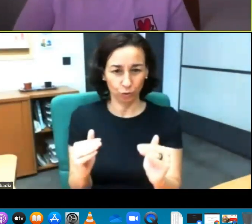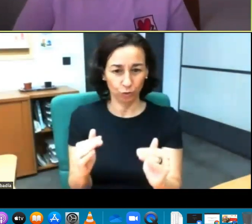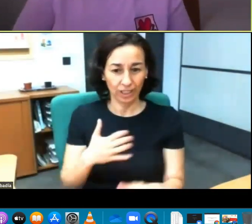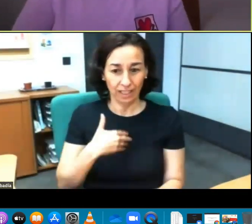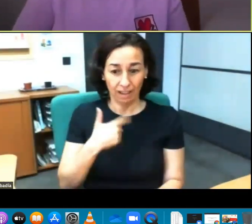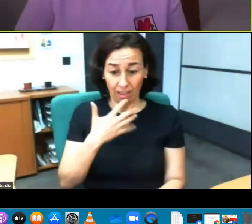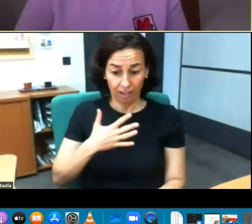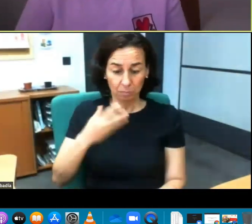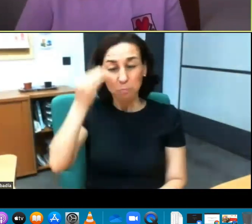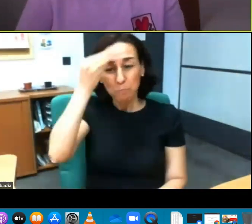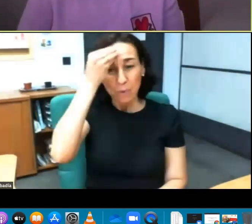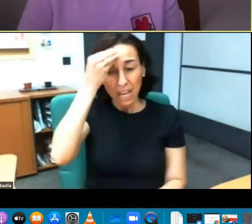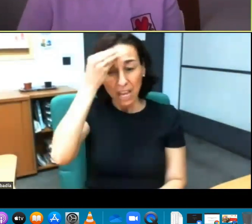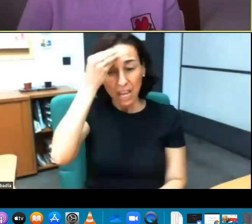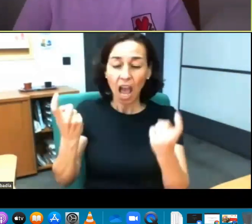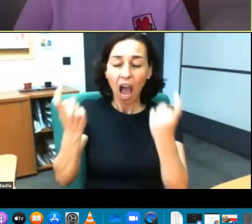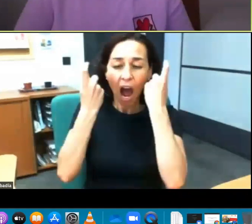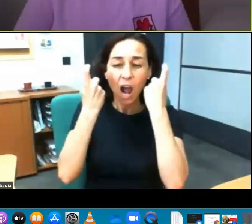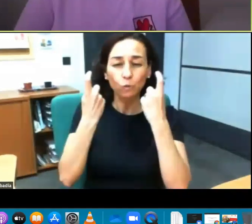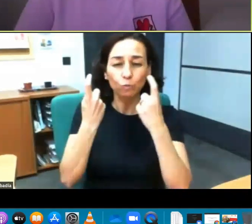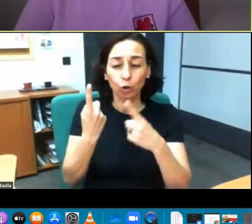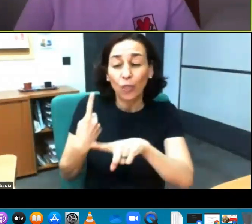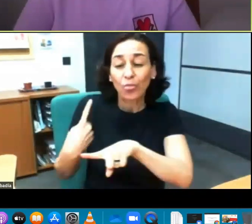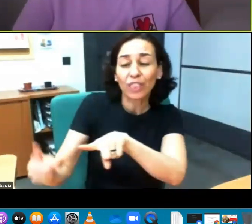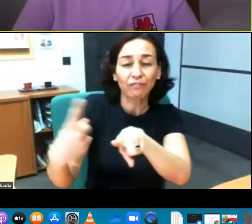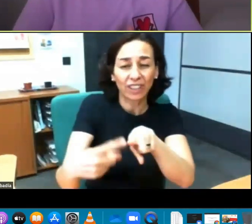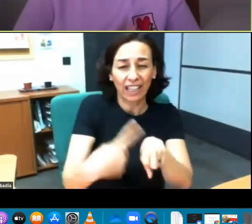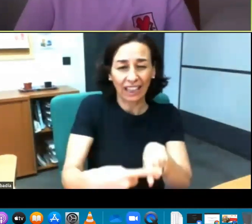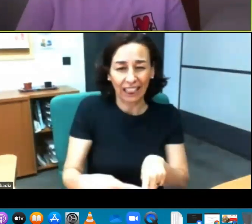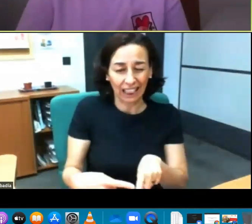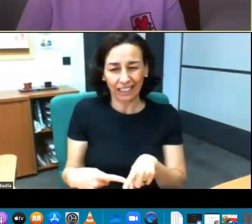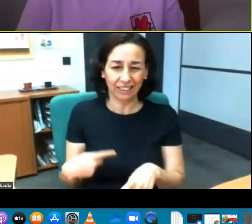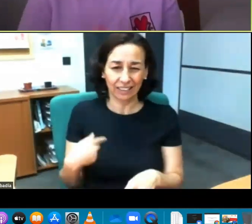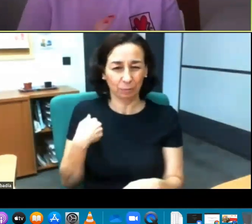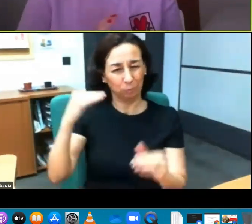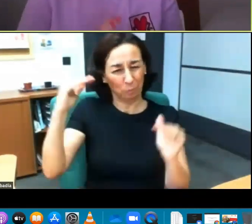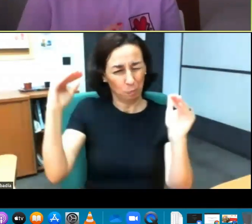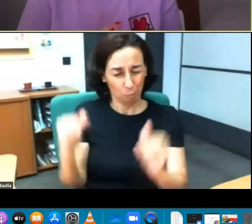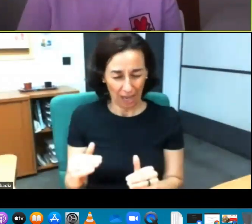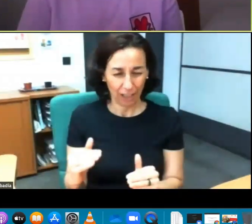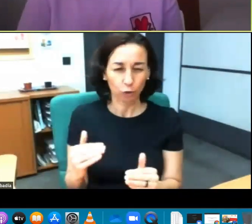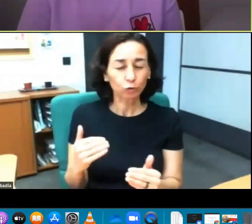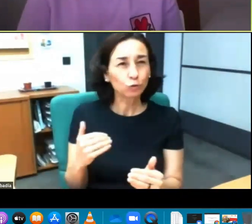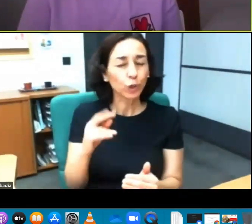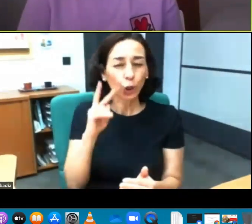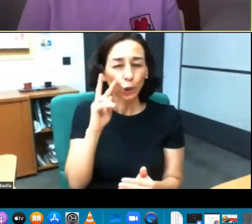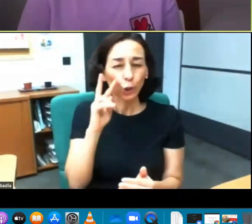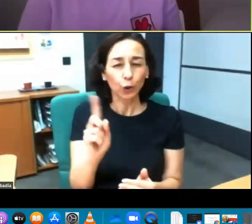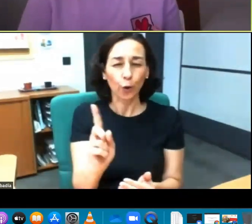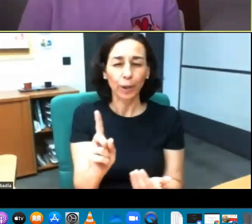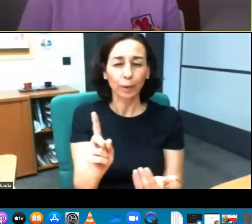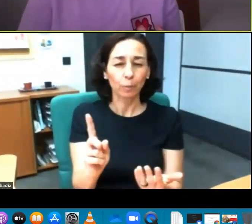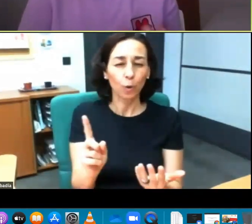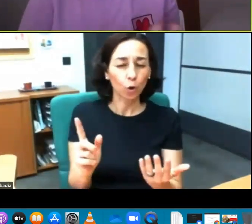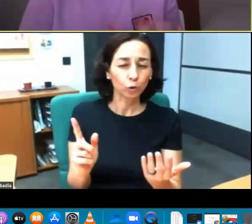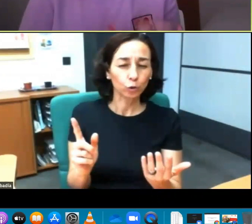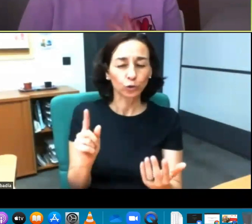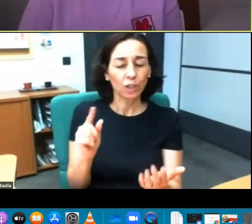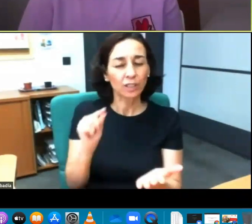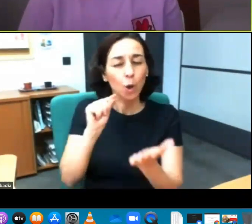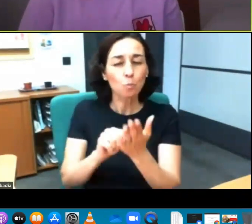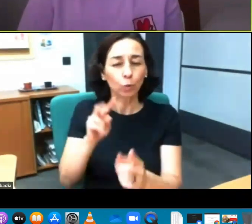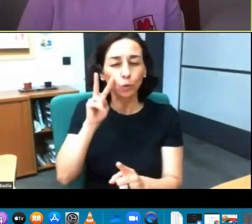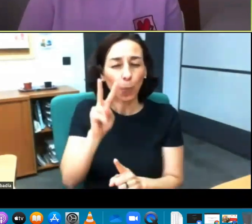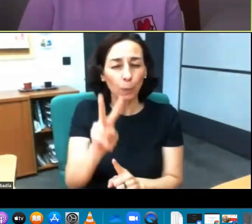alumnado y no atendemos tanto a sus necesidades, por lo que no lo vemos tanto como desde el punto de vista del